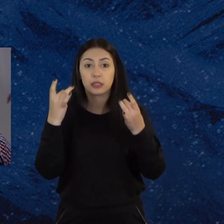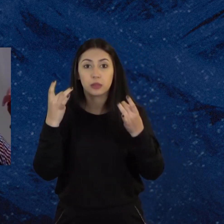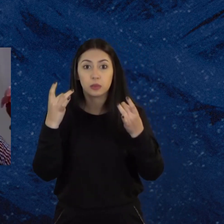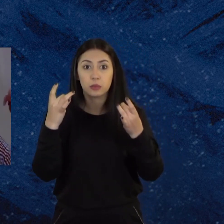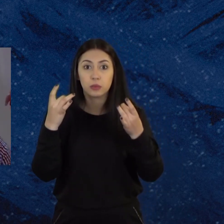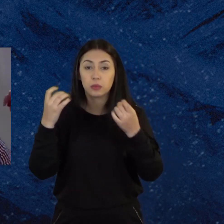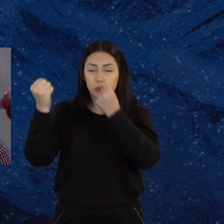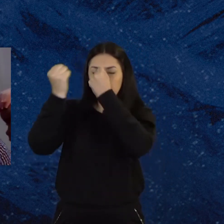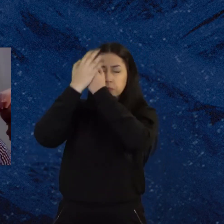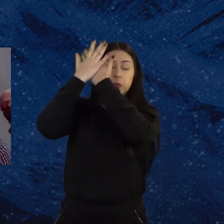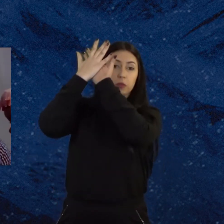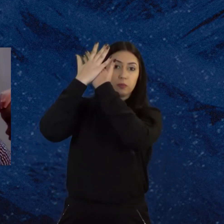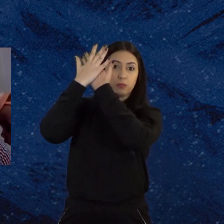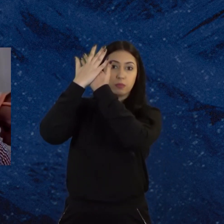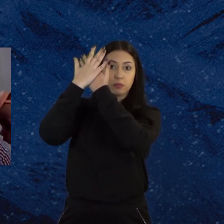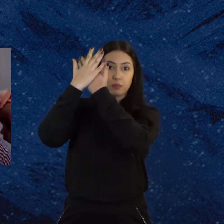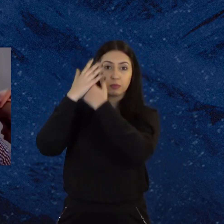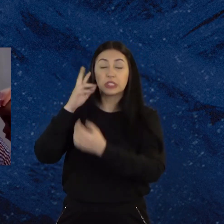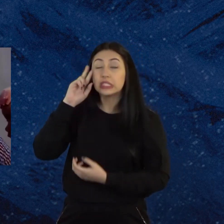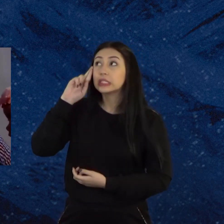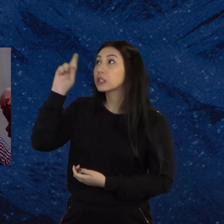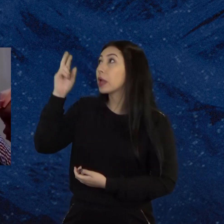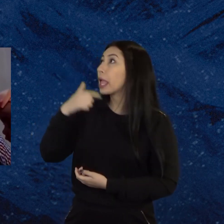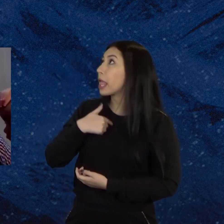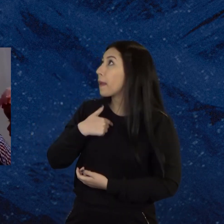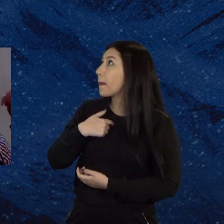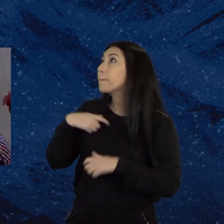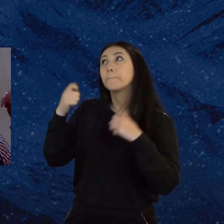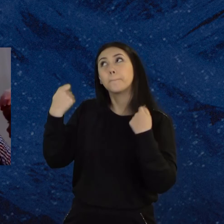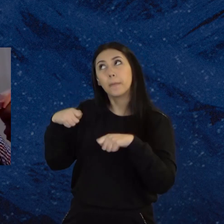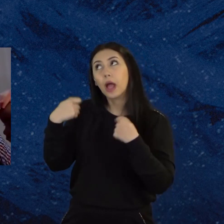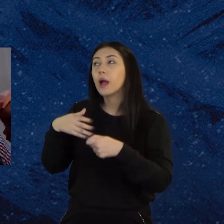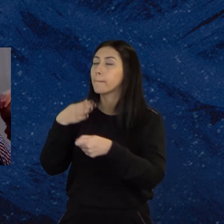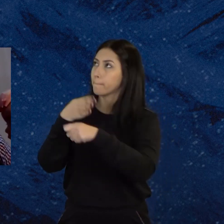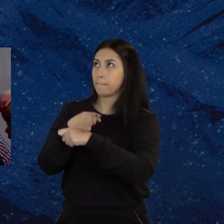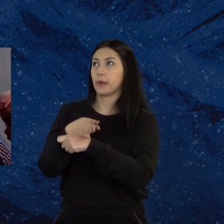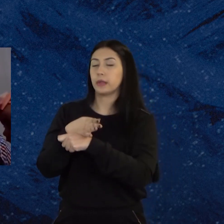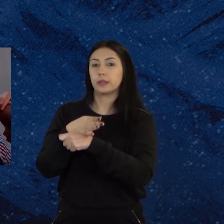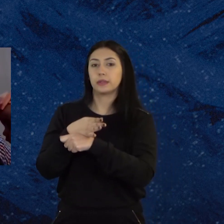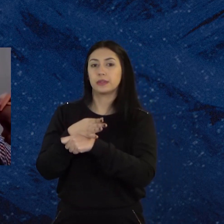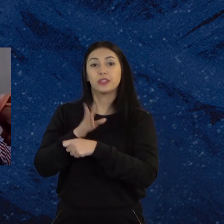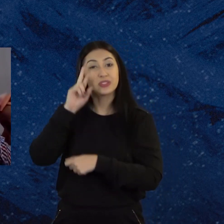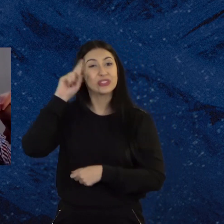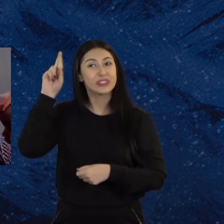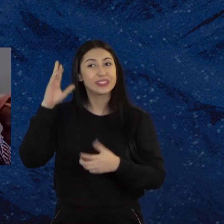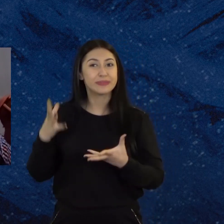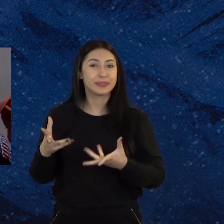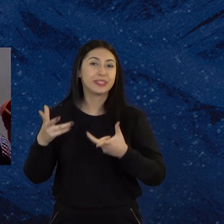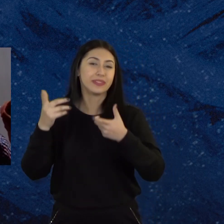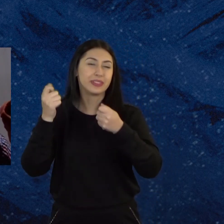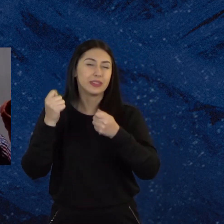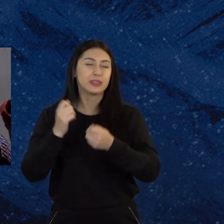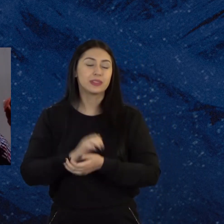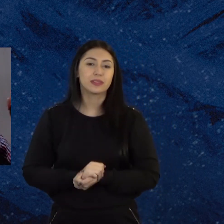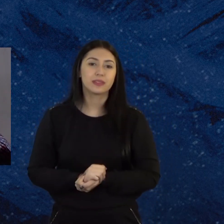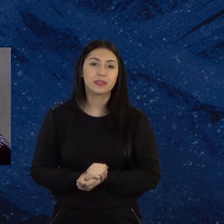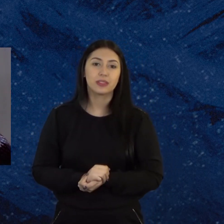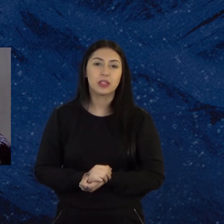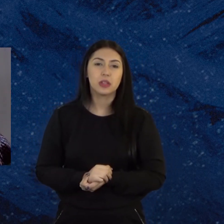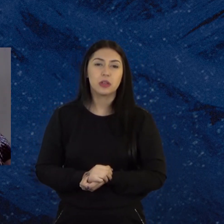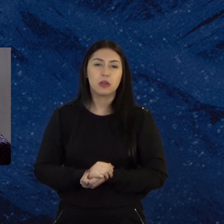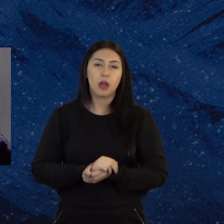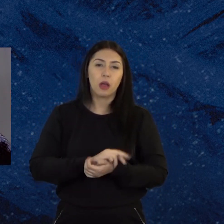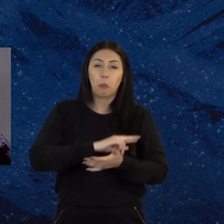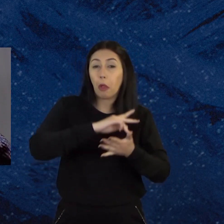de revelação. Amém. E dizer assim, Senhor, eu não posso ficar de fora. Amém. Então, o Senhor é tão maravilhoso, né? Nos deu essa ferramenta,